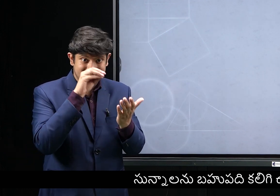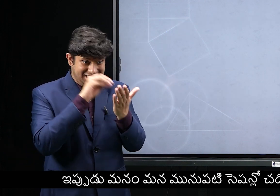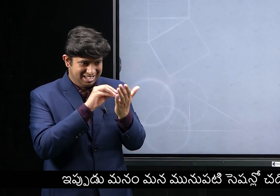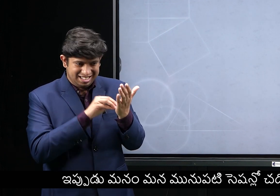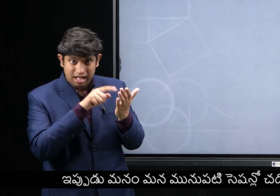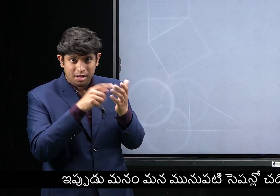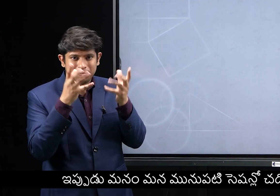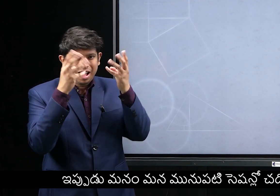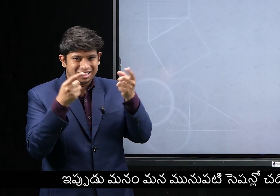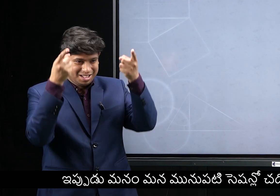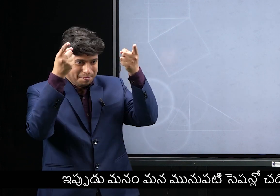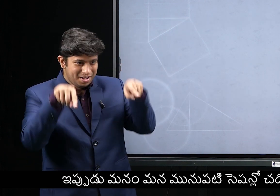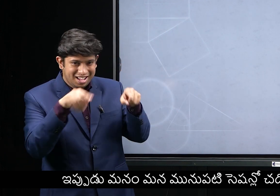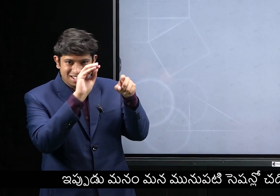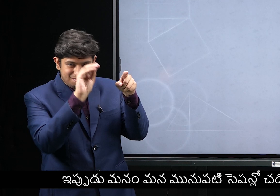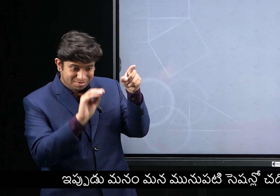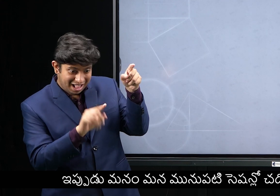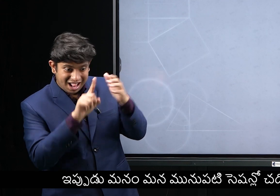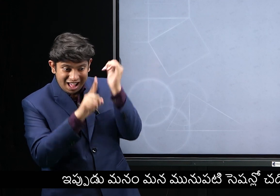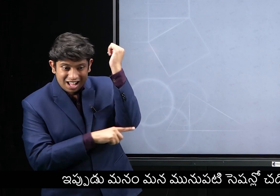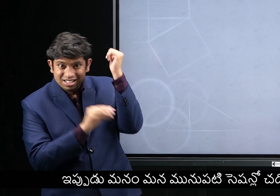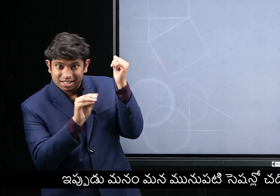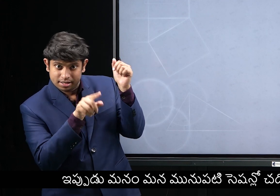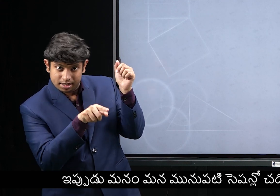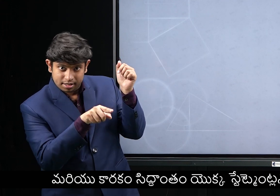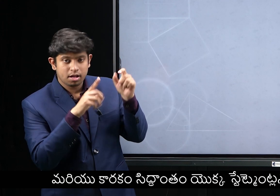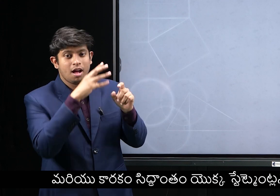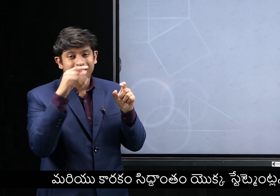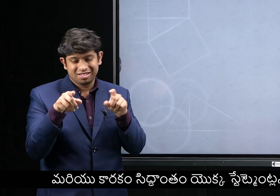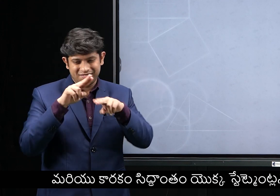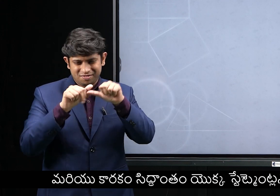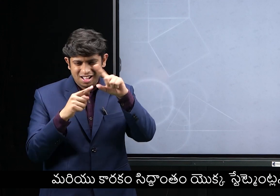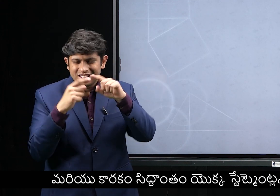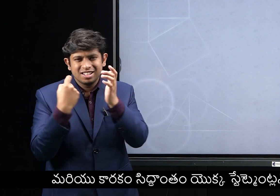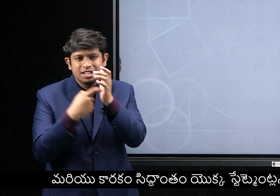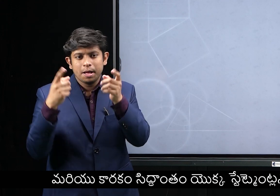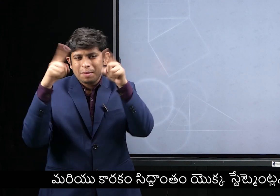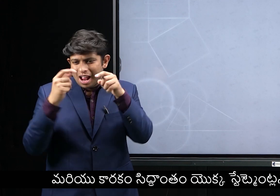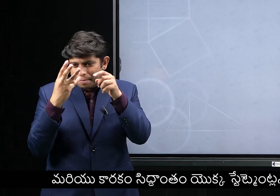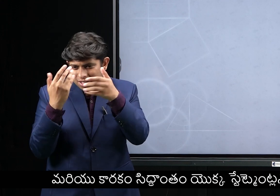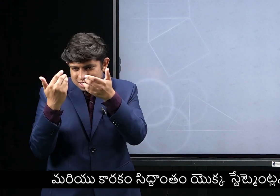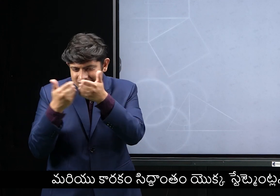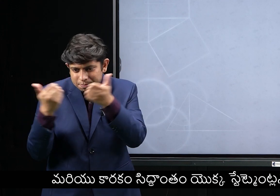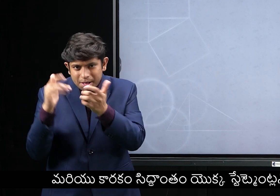ఇప్పుడు మనం మన మునుపటి సెషన్లో చదివిన మిగిలిన సిద్ధాంతం మరియు కారకం సిద్ధాంతం యొక్క స్టేట్మెంట్లను గుర్తు